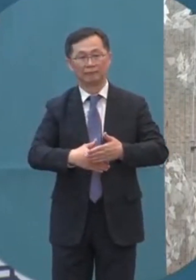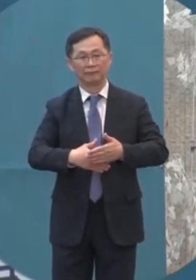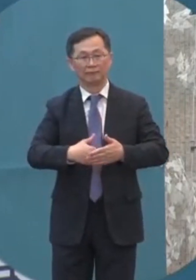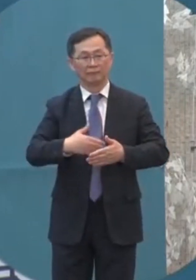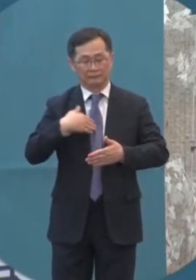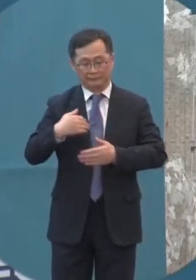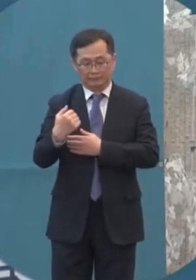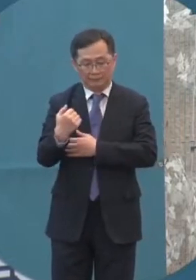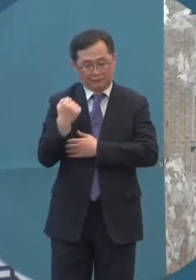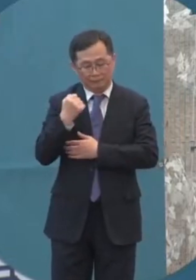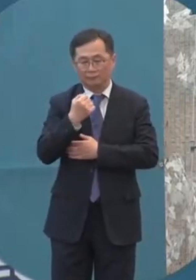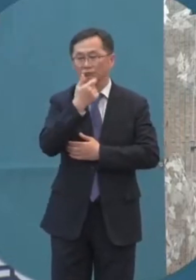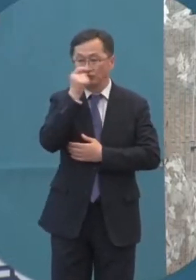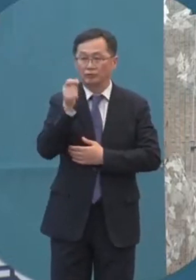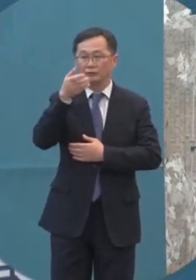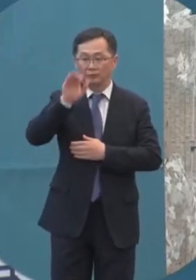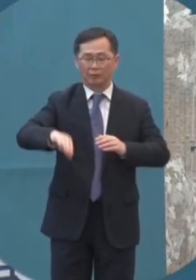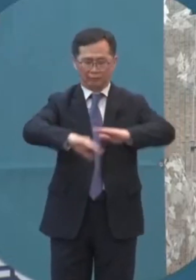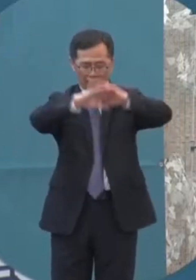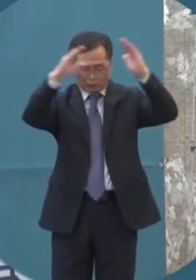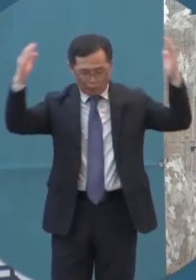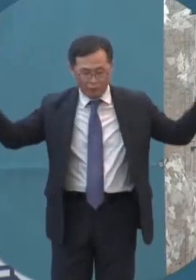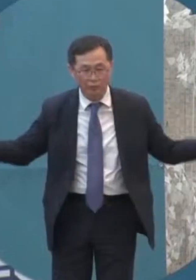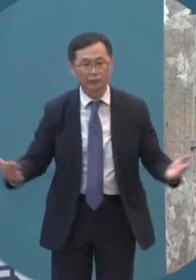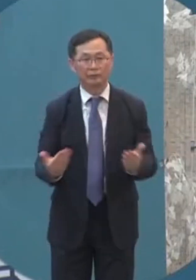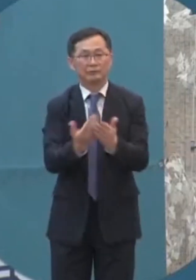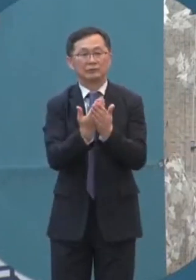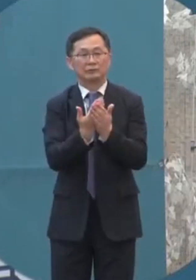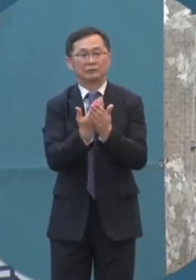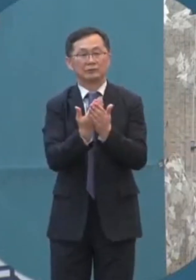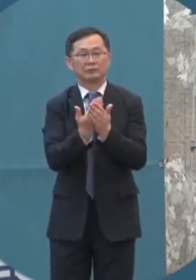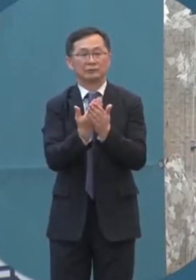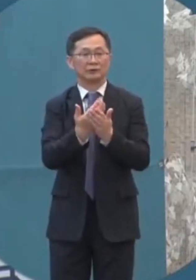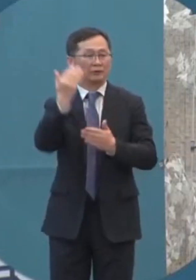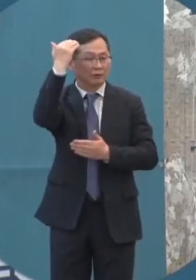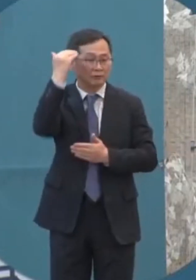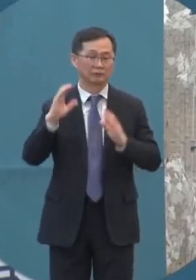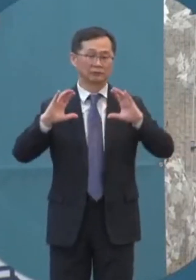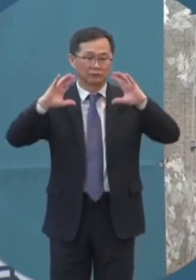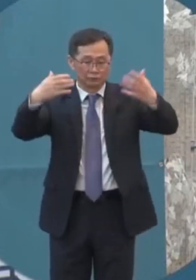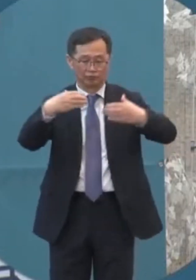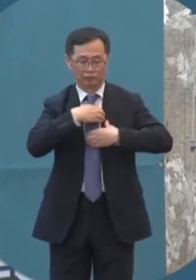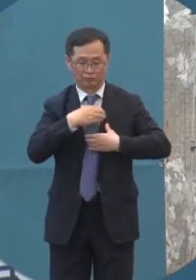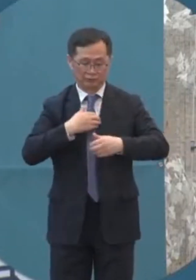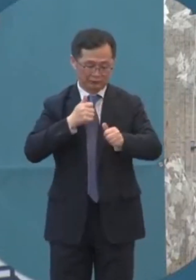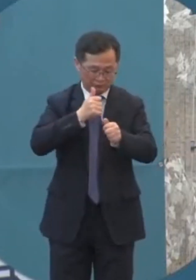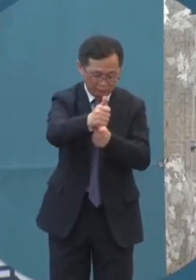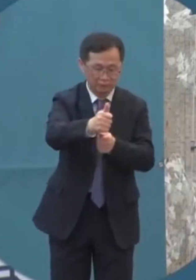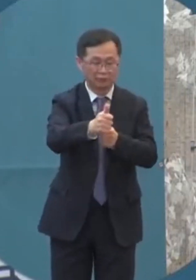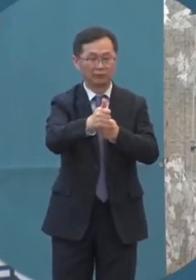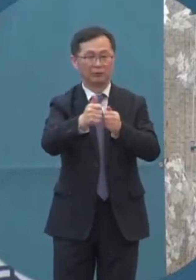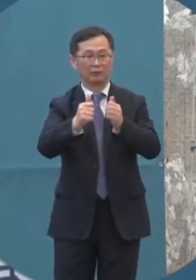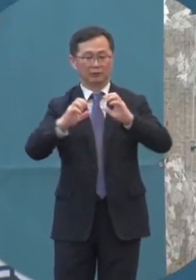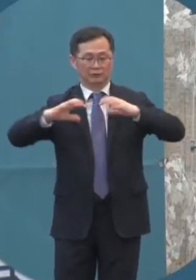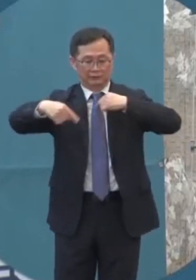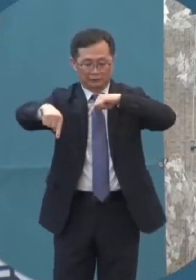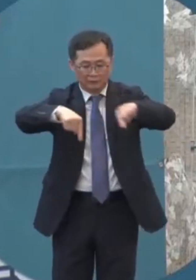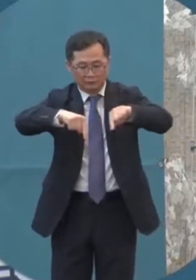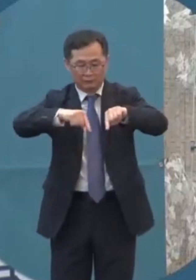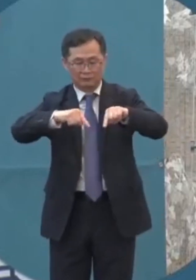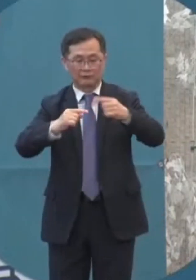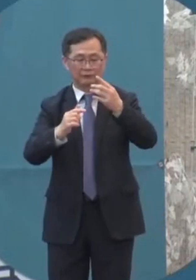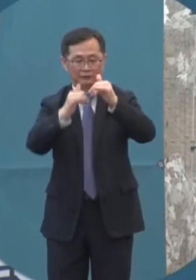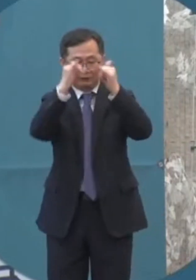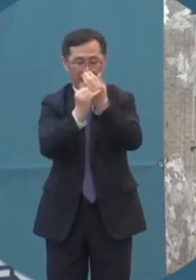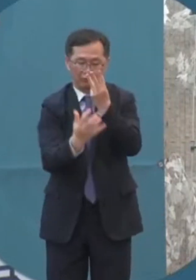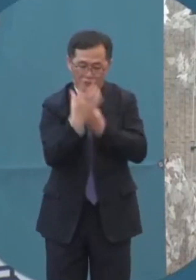알량한 힘, 그 모든 것을 대한민국의 위기 극복과 정치개혁과 사회통합을